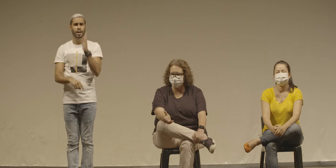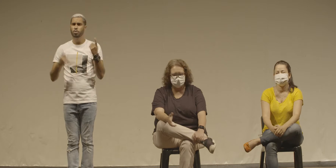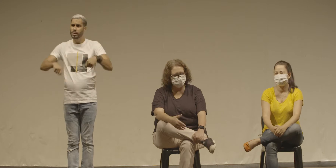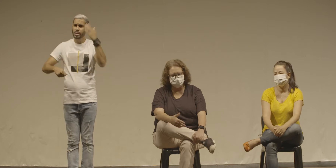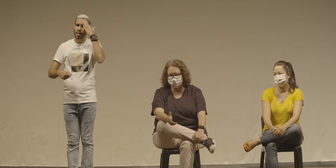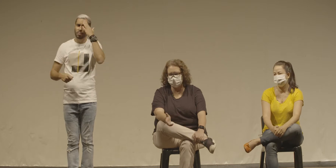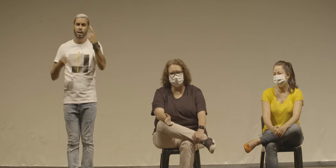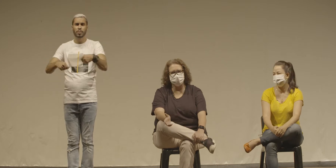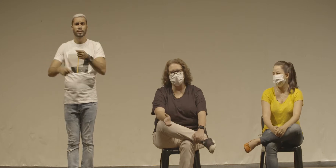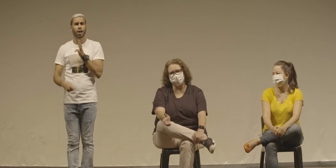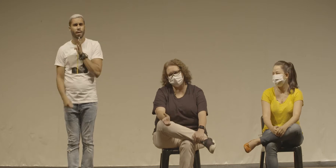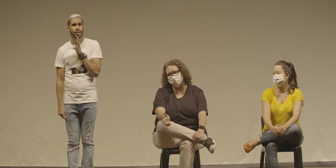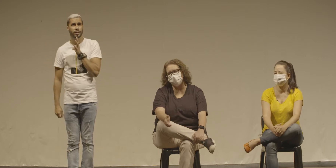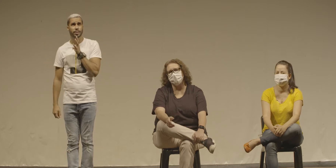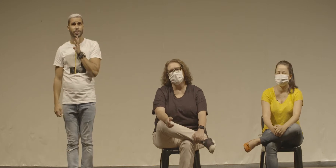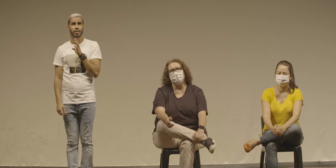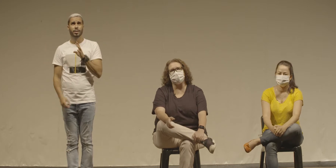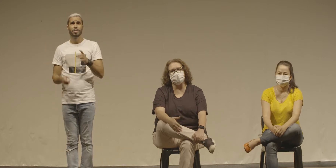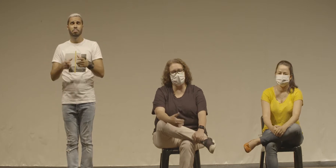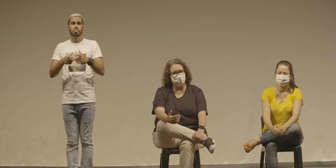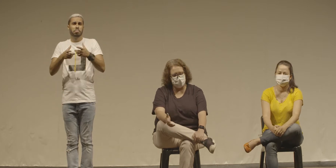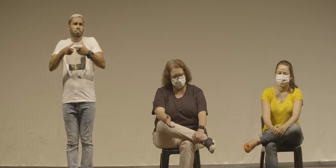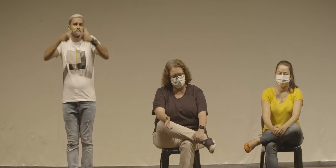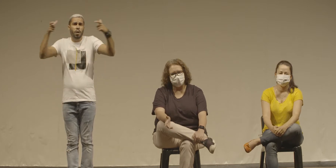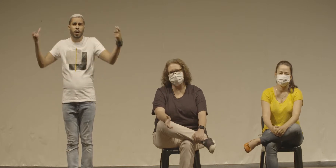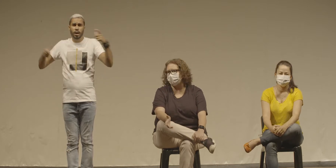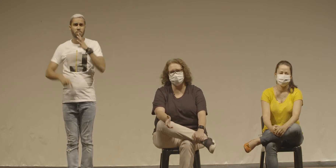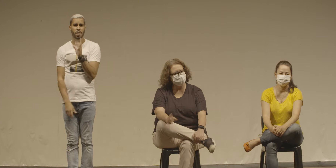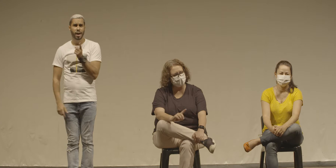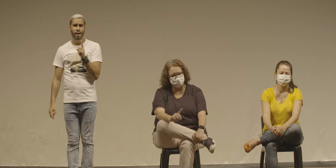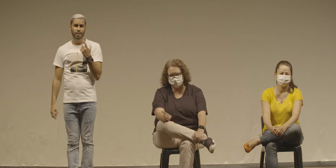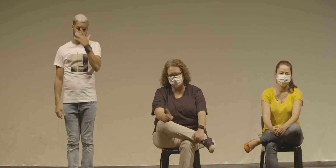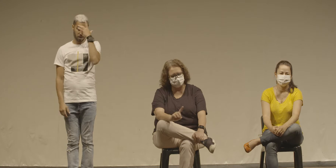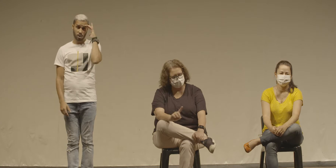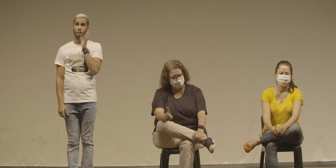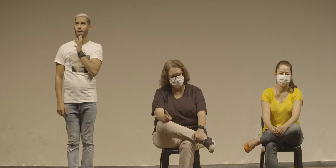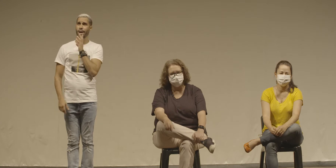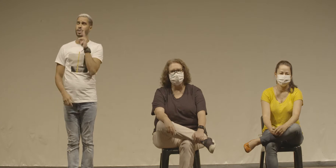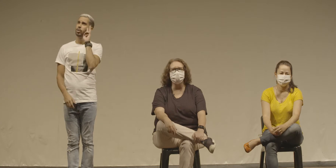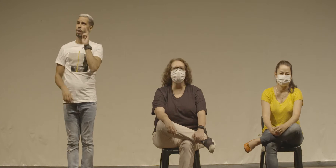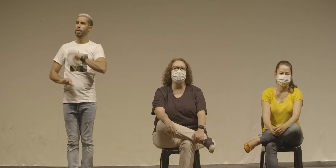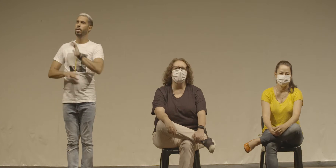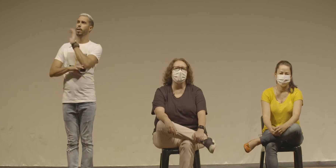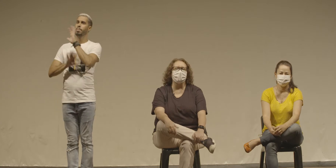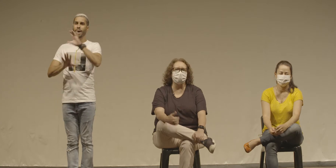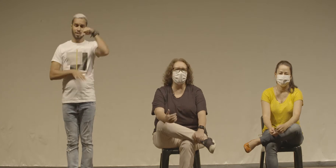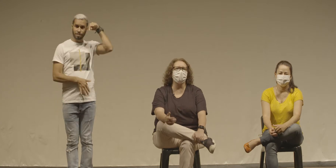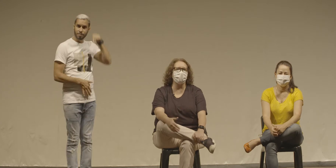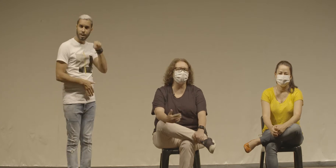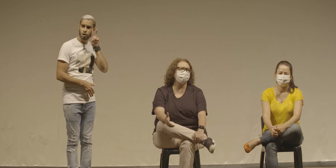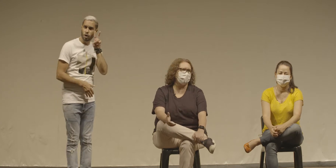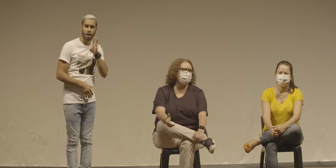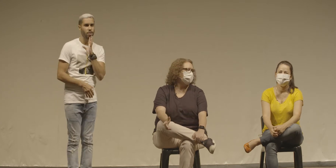não sabem sobre essa história, até quem conhece sobre o basquete não sabe sobre essa história. E